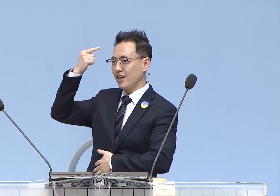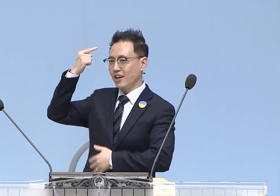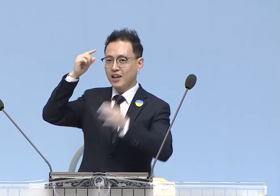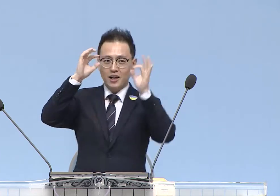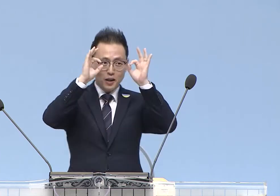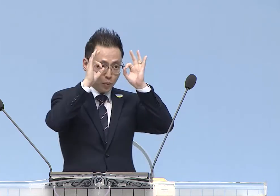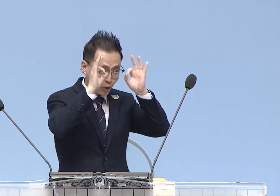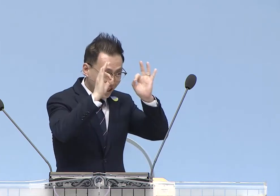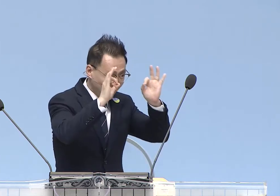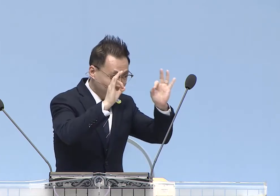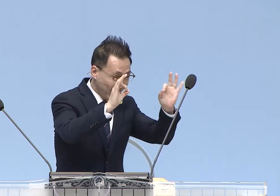보니